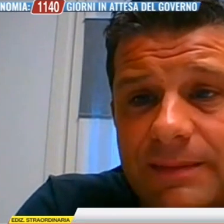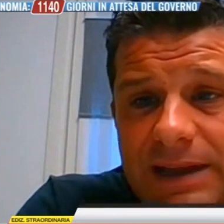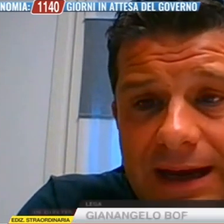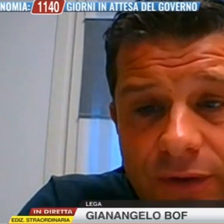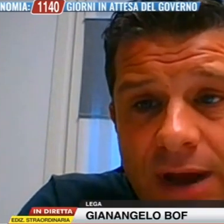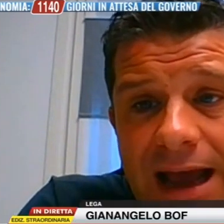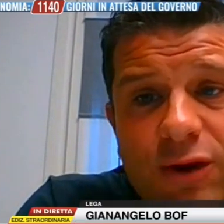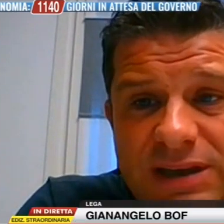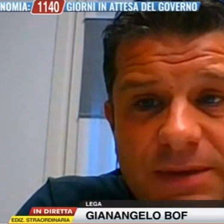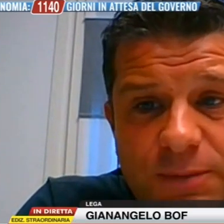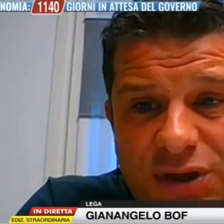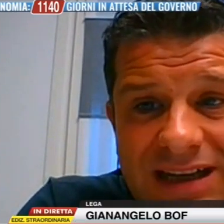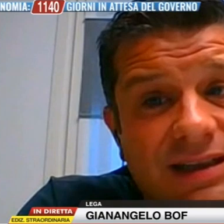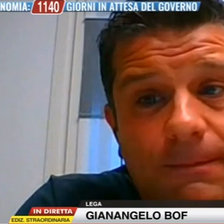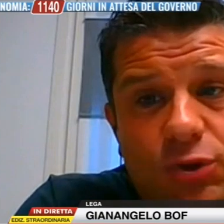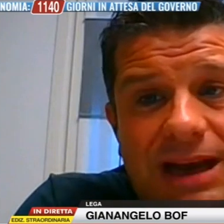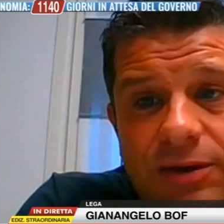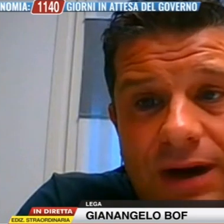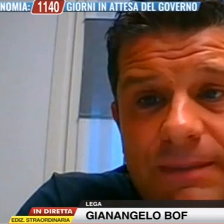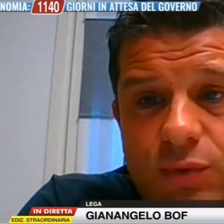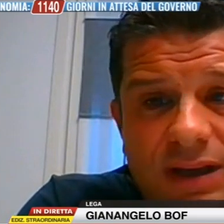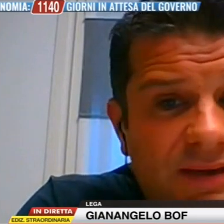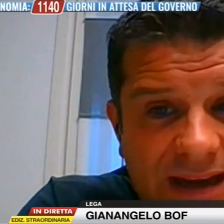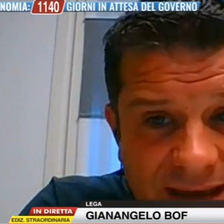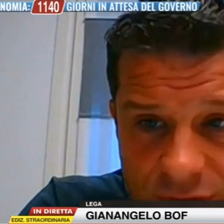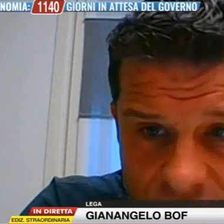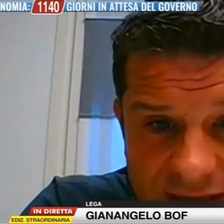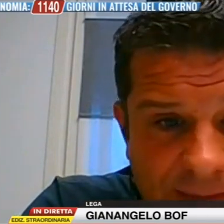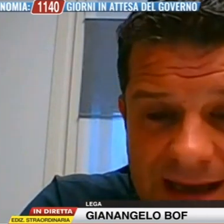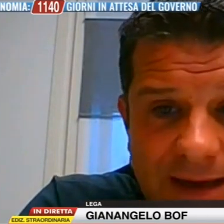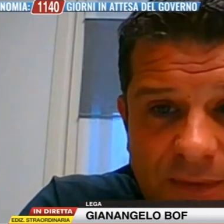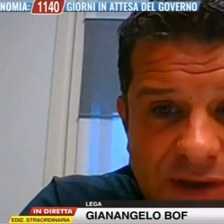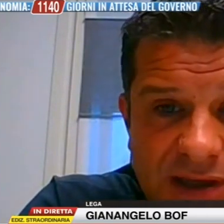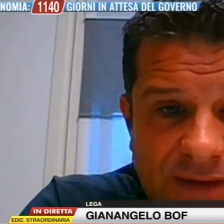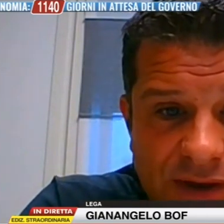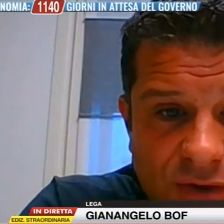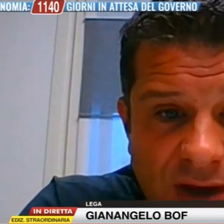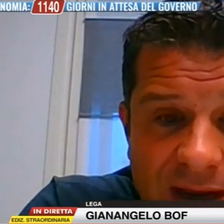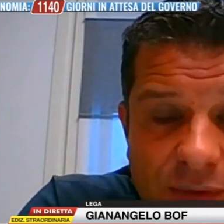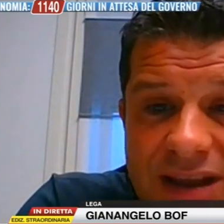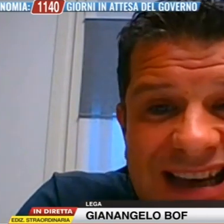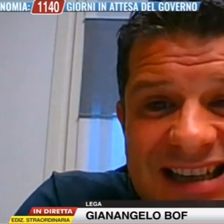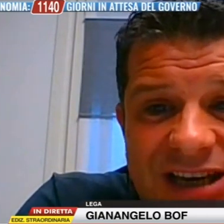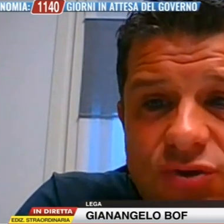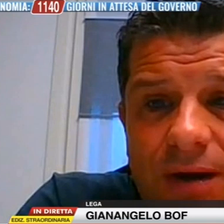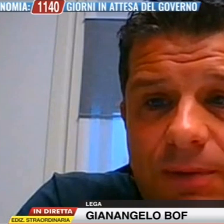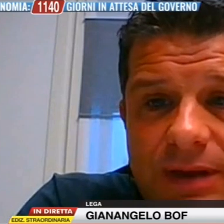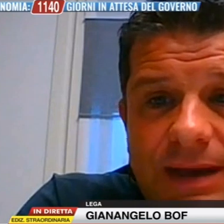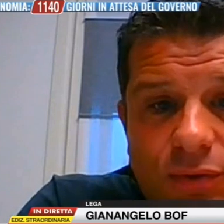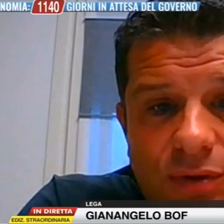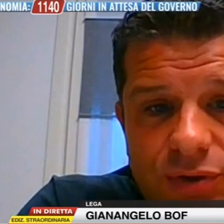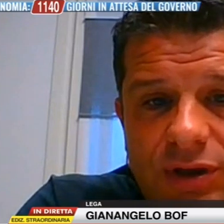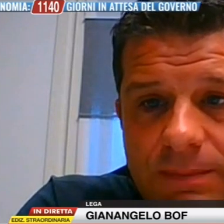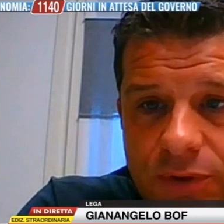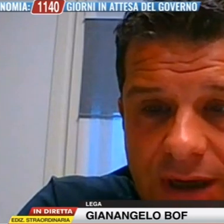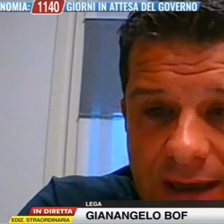all'altra di Milano, è come se mi spostassi da Possagno a Meduna di Livenza, che sono all'estremità della provincia di Treviso. Quindi che senso ha un provvedimento